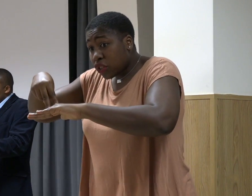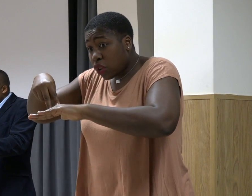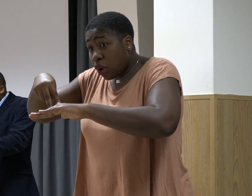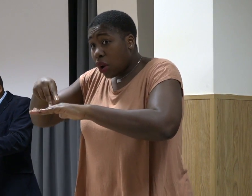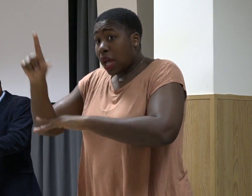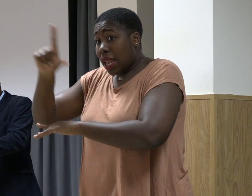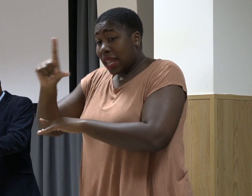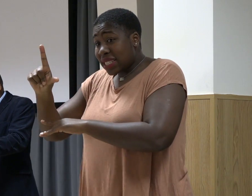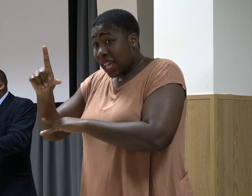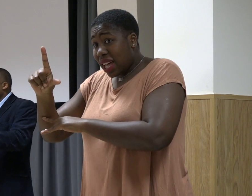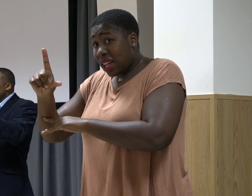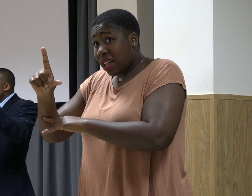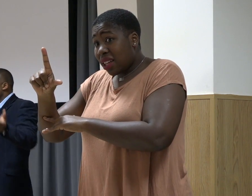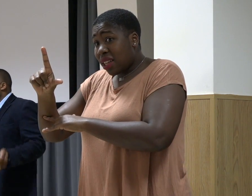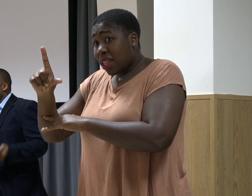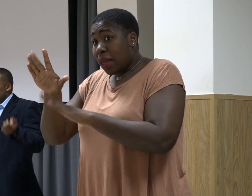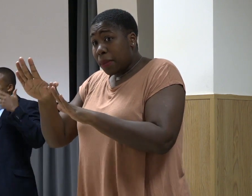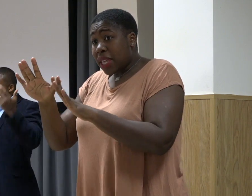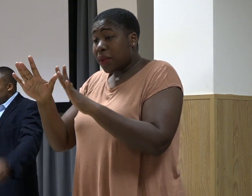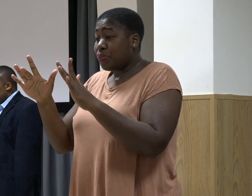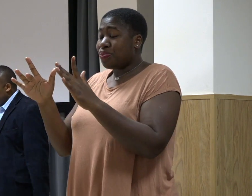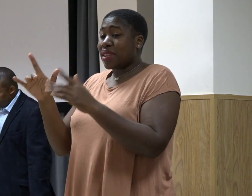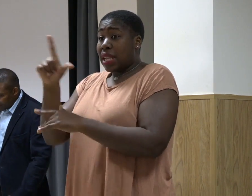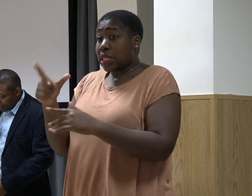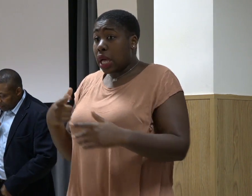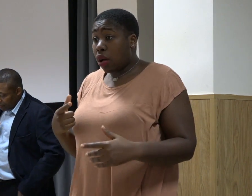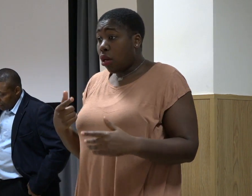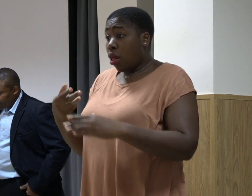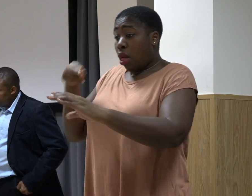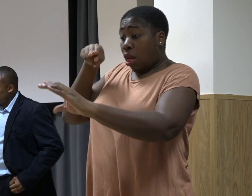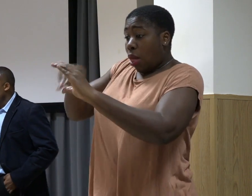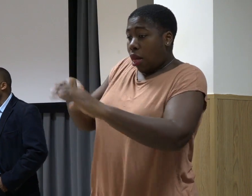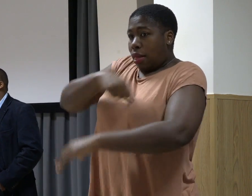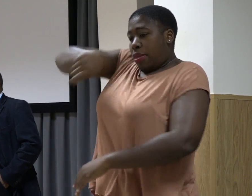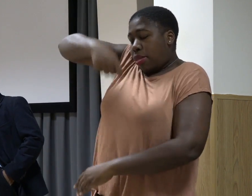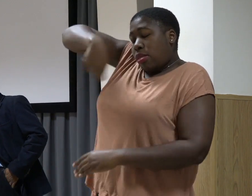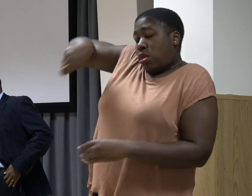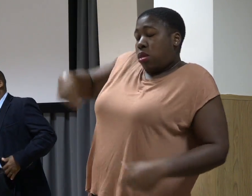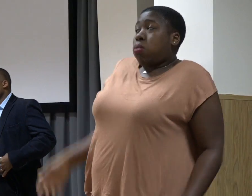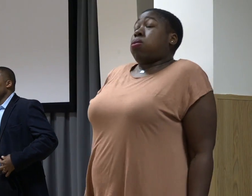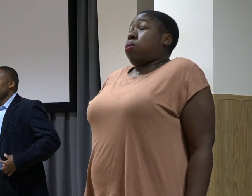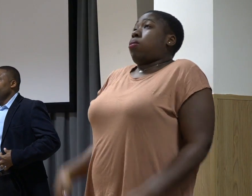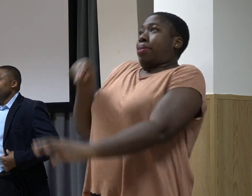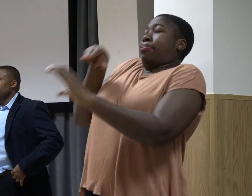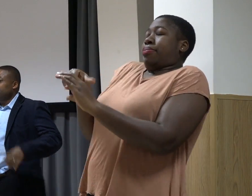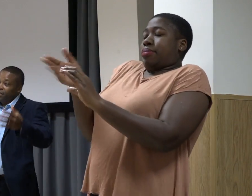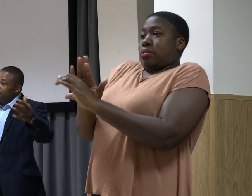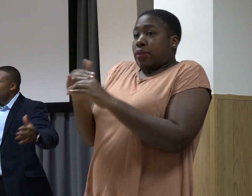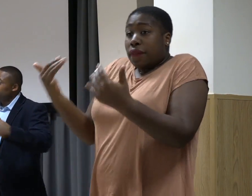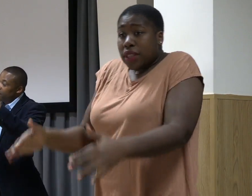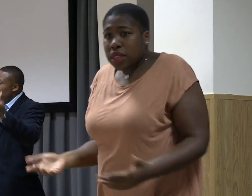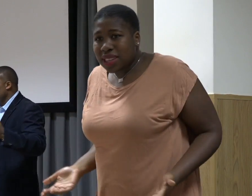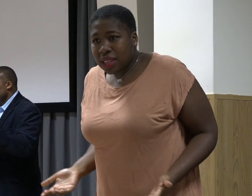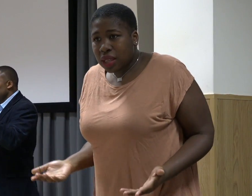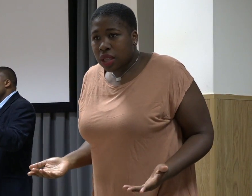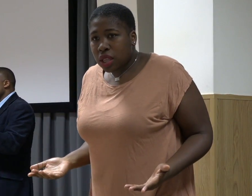Très souvent, quand on appelait Jésus pour quelqu'un, par exemple pour la fille chef de la synagogue, les gens étaient encore